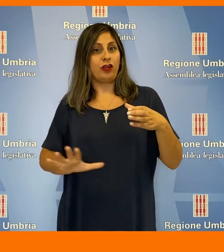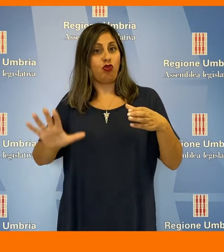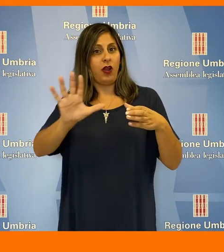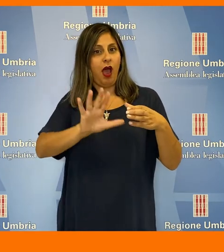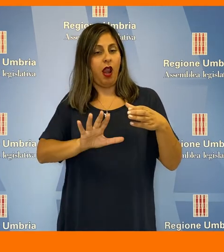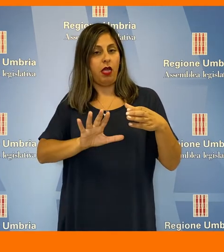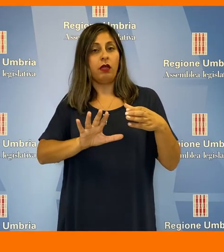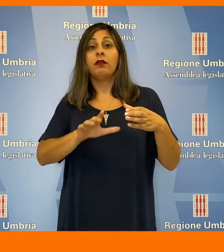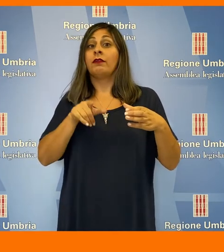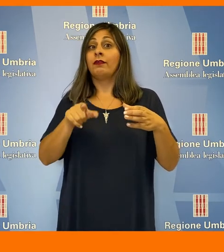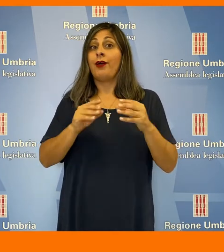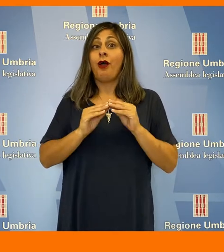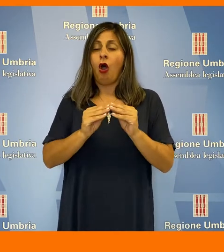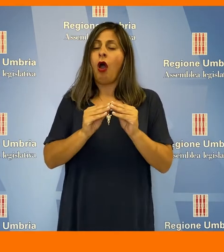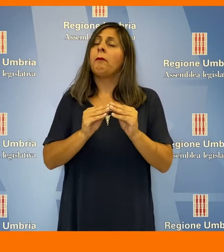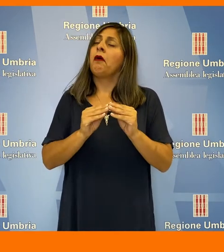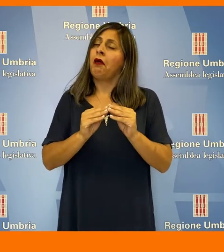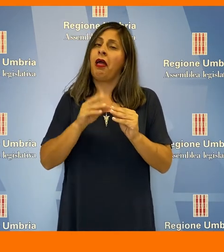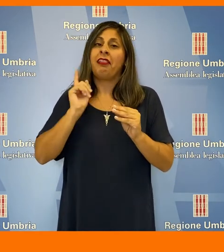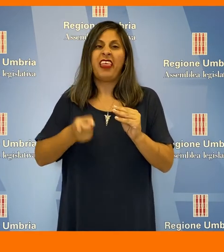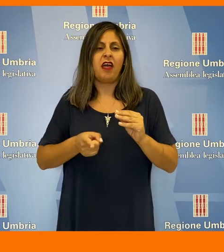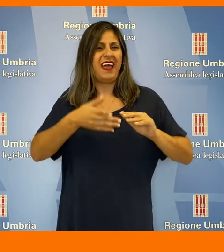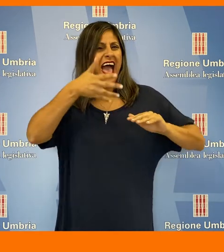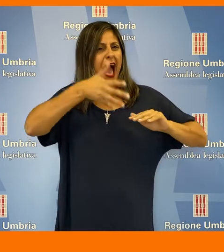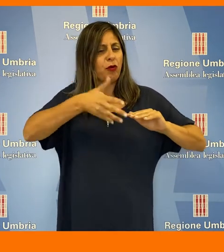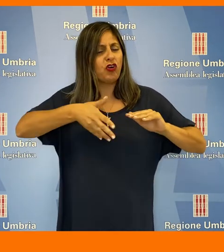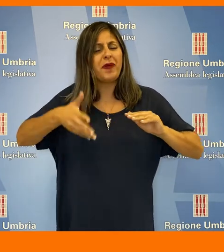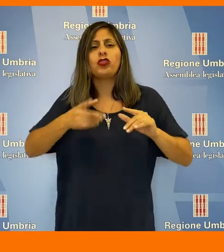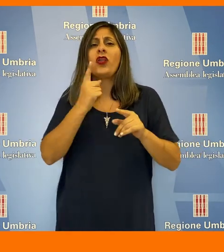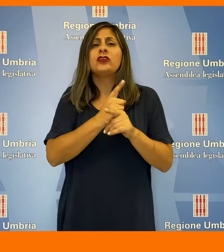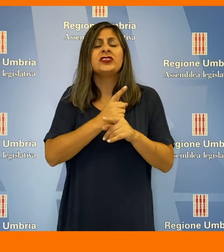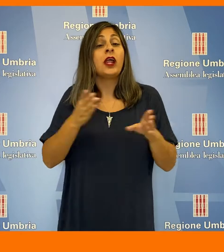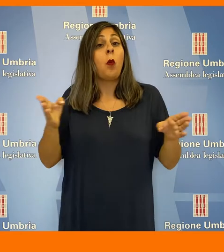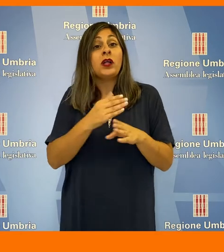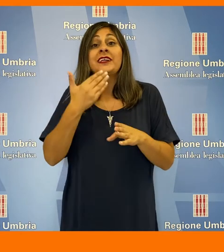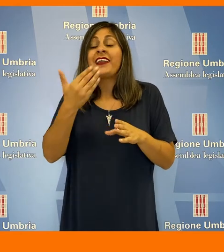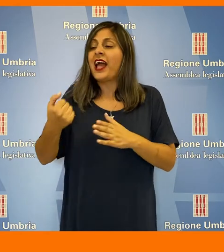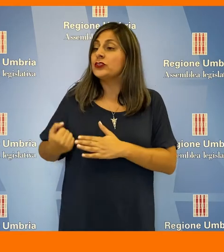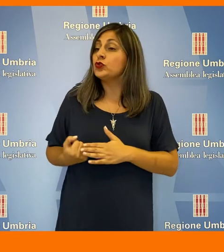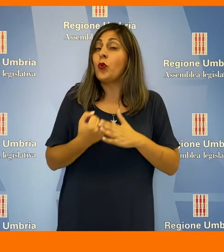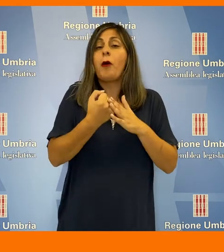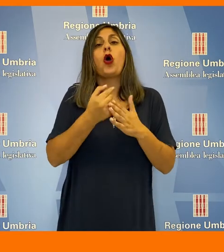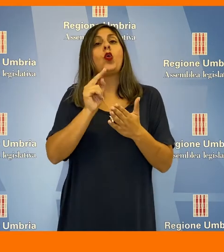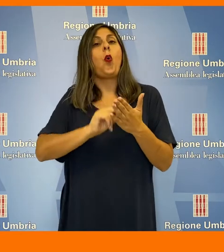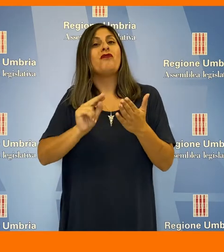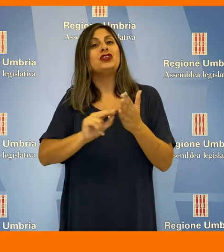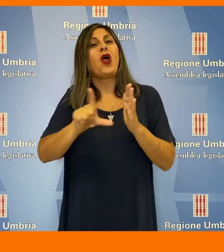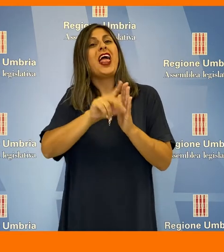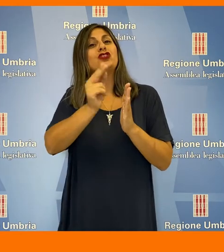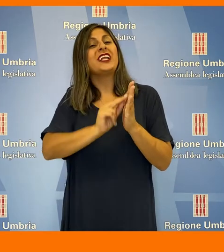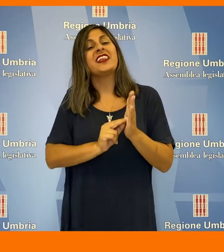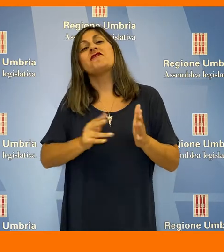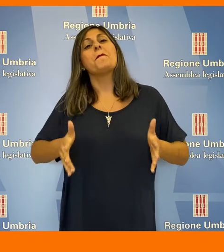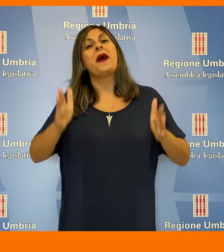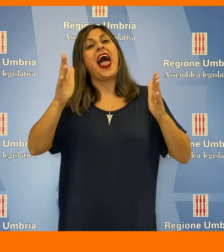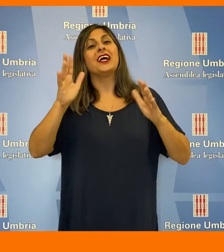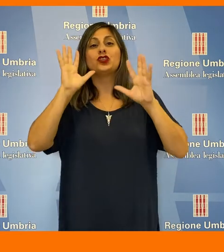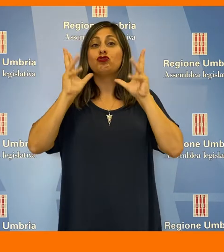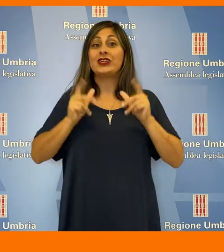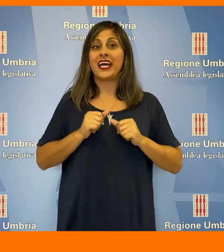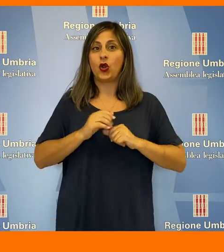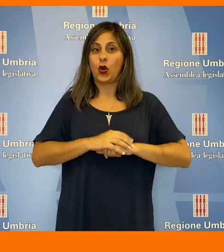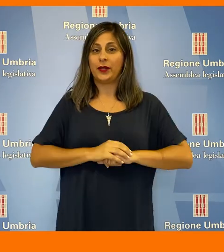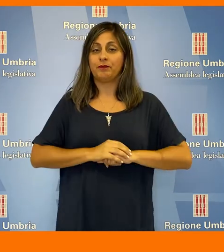regionale, attraverso tutti gli approfondimenti necessari supportati dal lavoro degli uffici legislativi di Palazzo